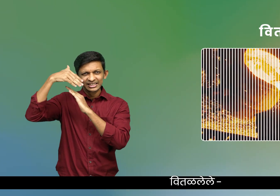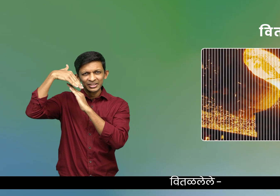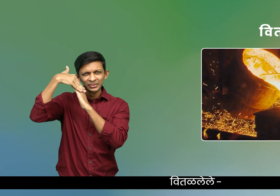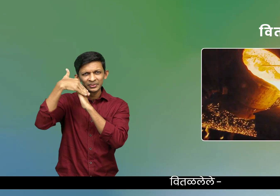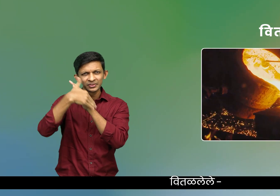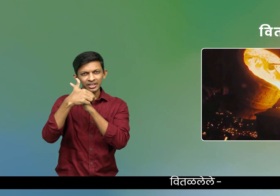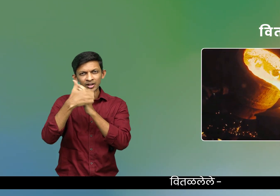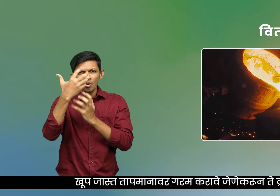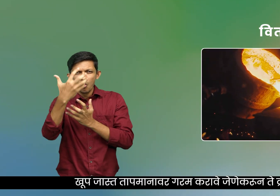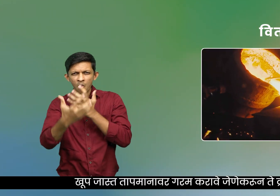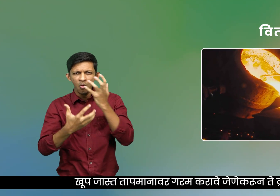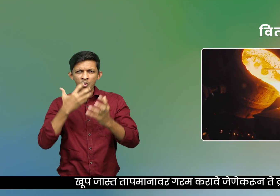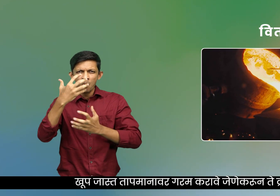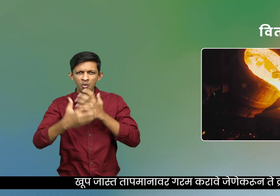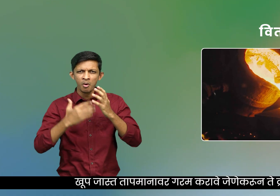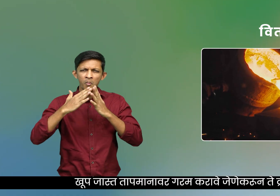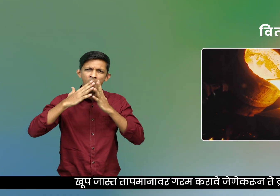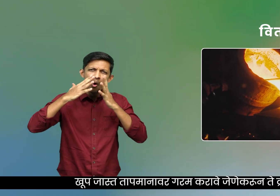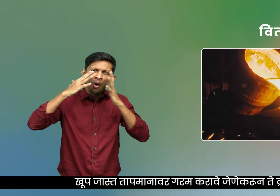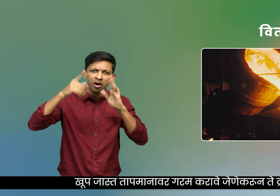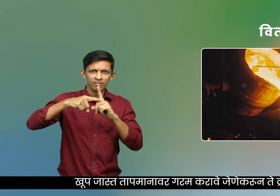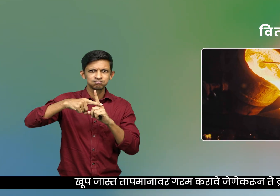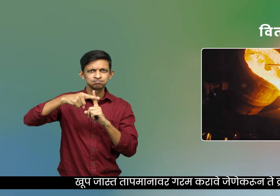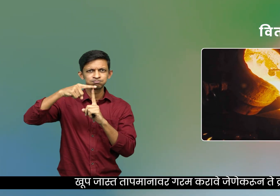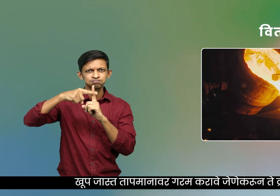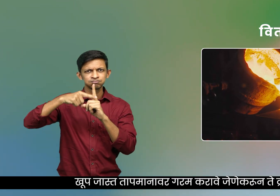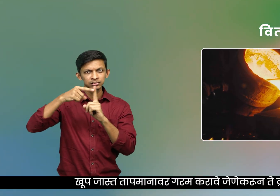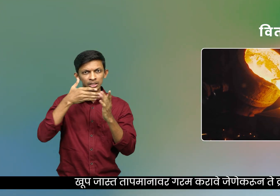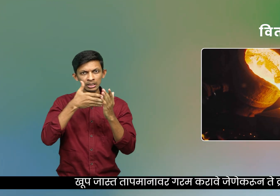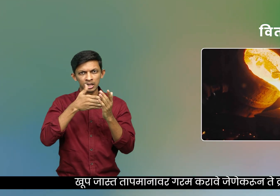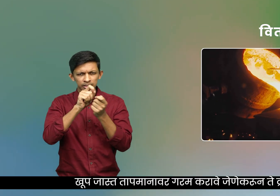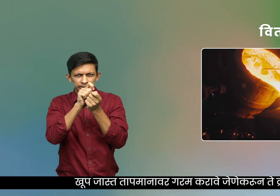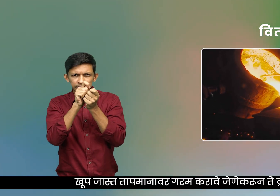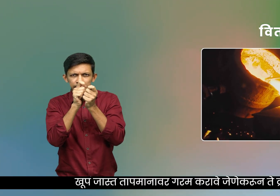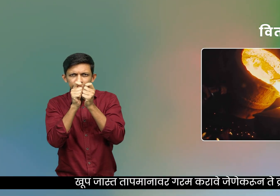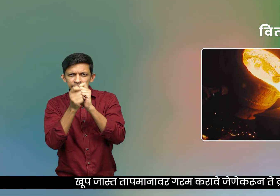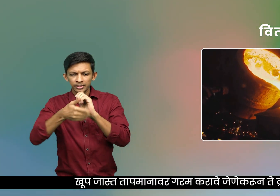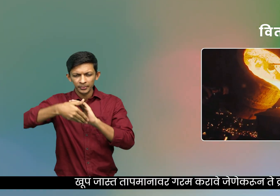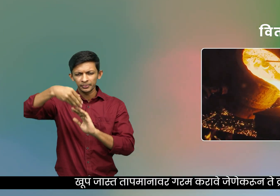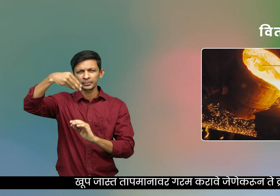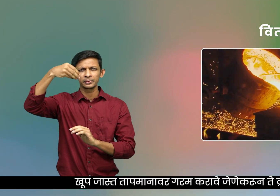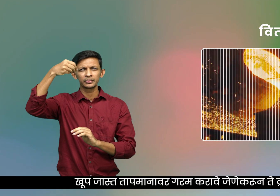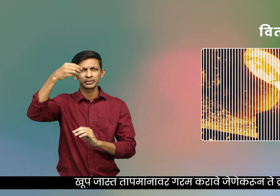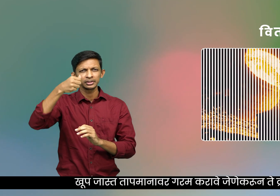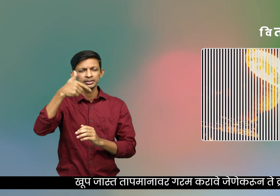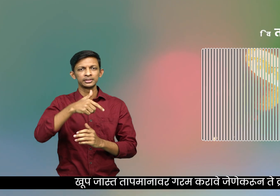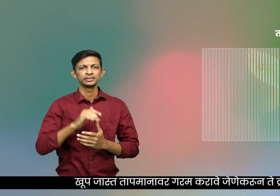वितळलेले खूप जास्त तापमानावर गरम करावे जेणेकरून ते द्रव